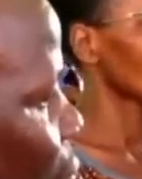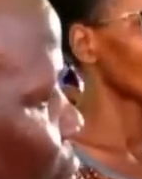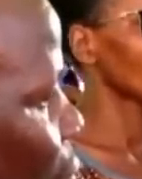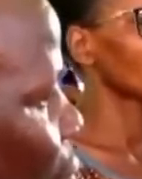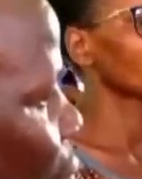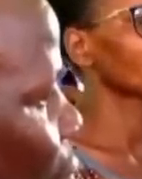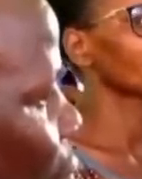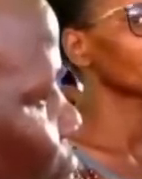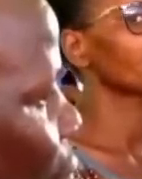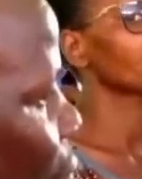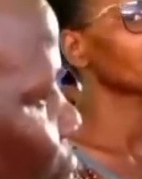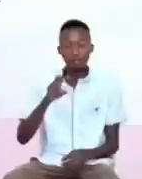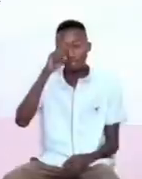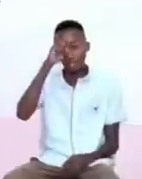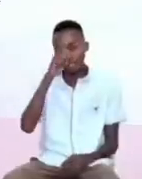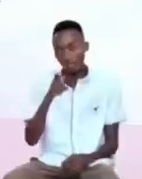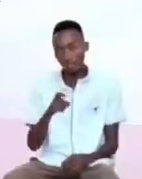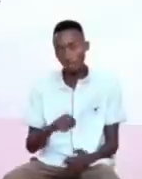Hallelujah. Tafuta hekima.